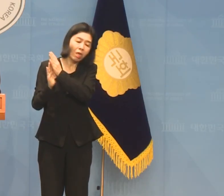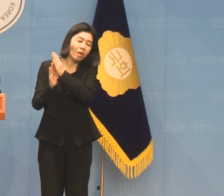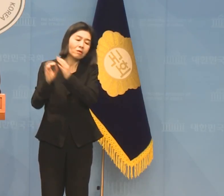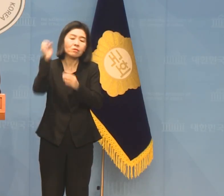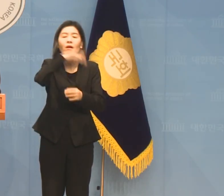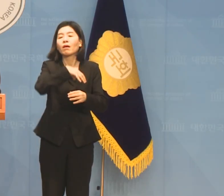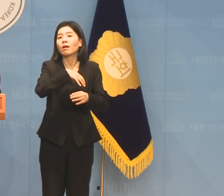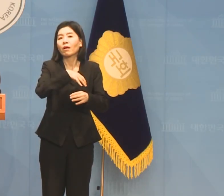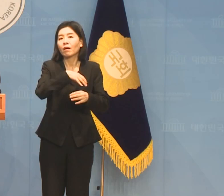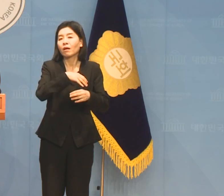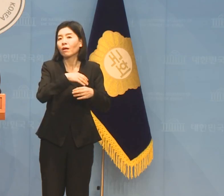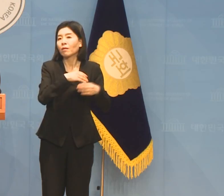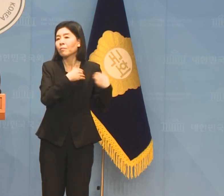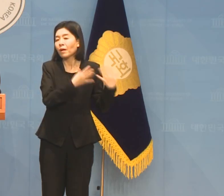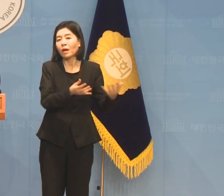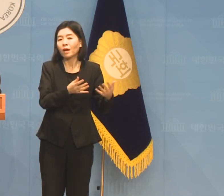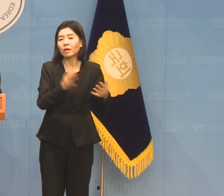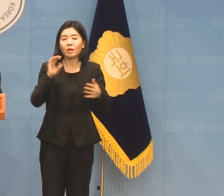노릇입니다.